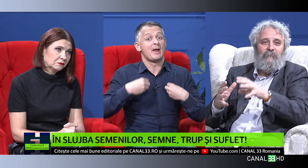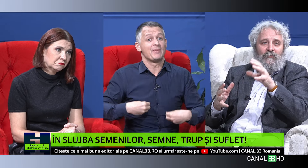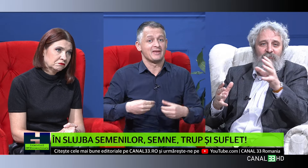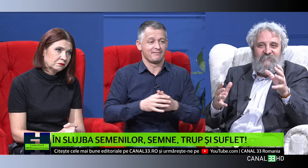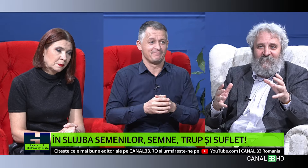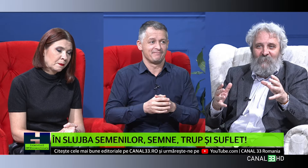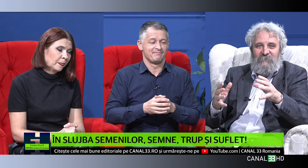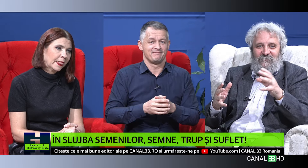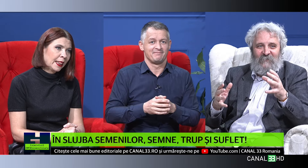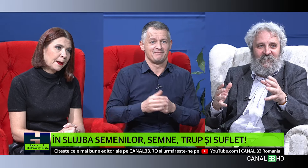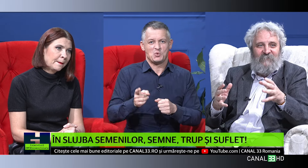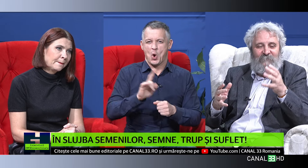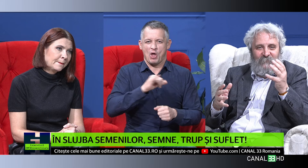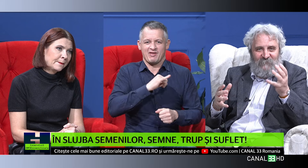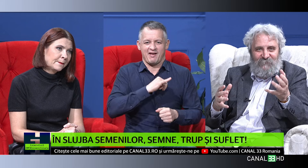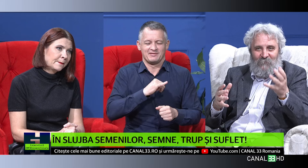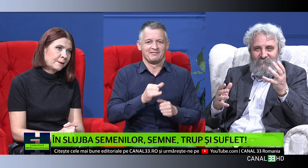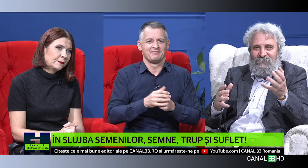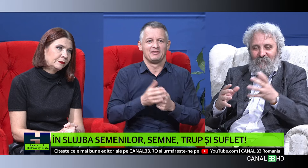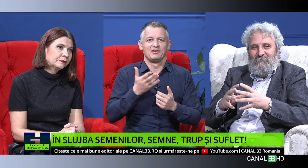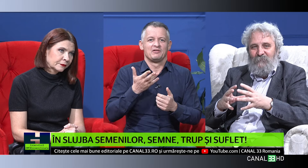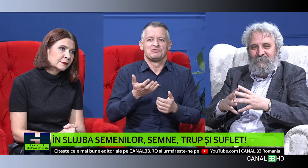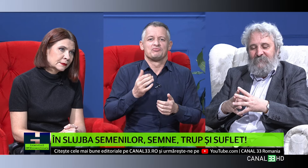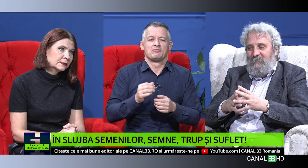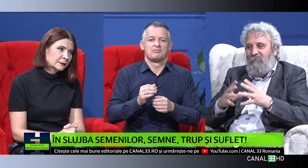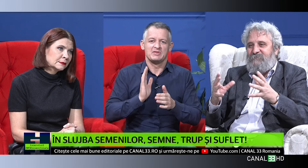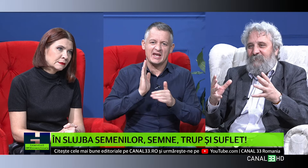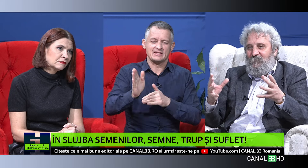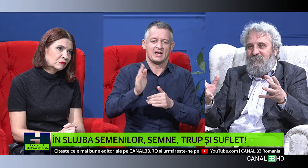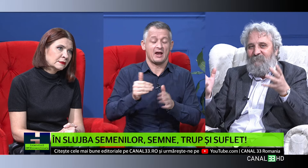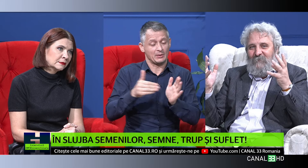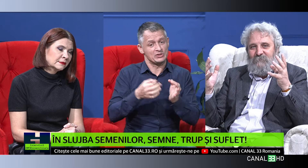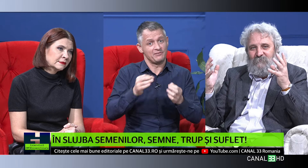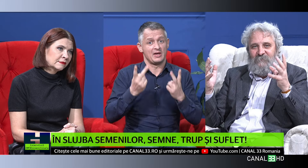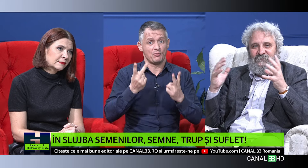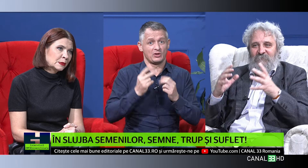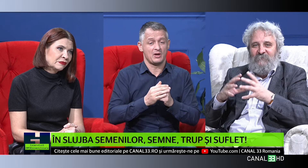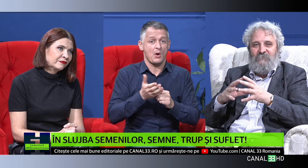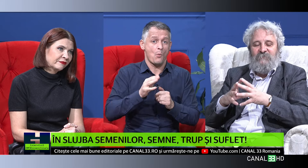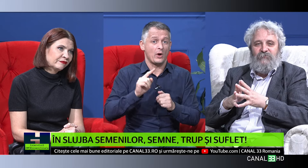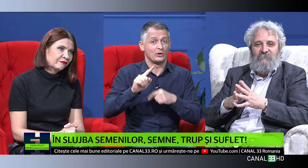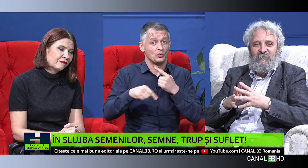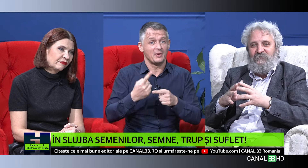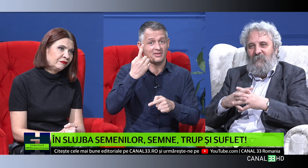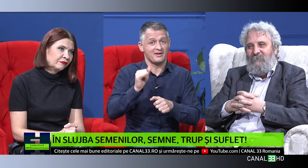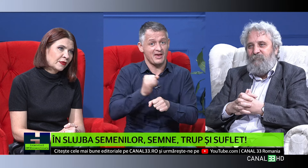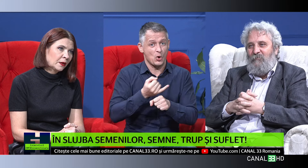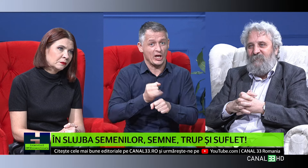Nu contează orientarea, ar trebui să fie o miză, oameni buni. Poate undeva după 1 ianuarie cineva se va apuca